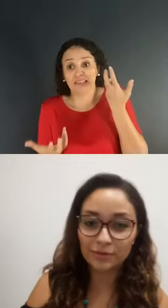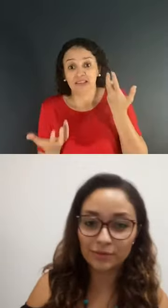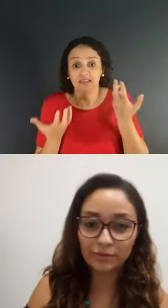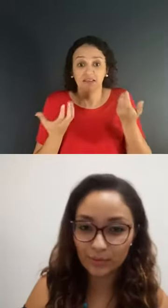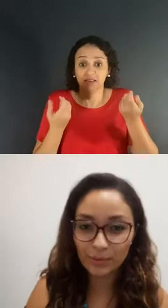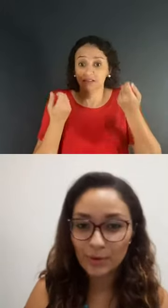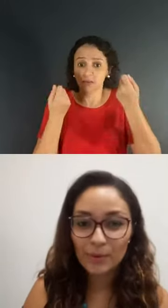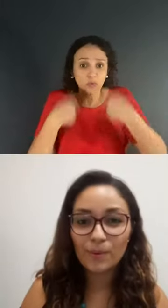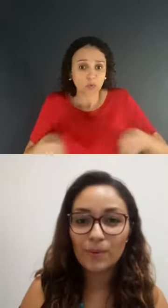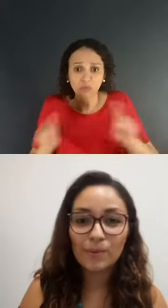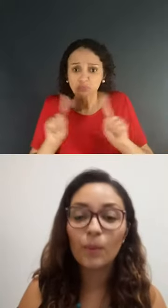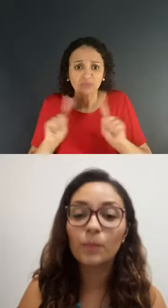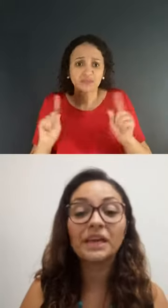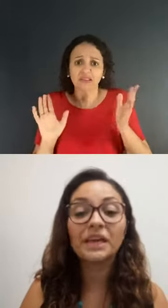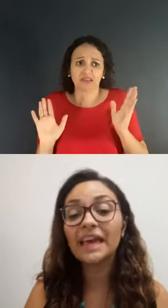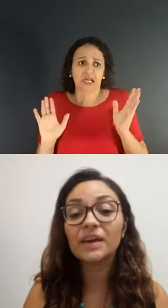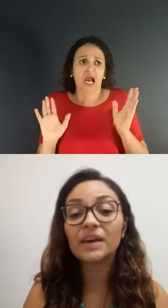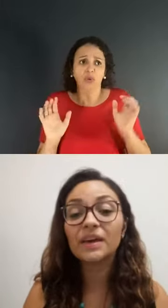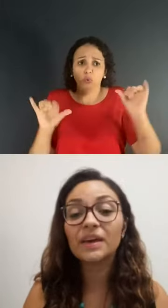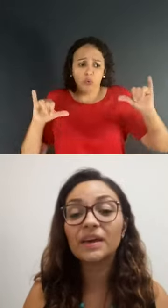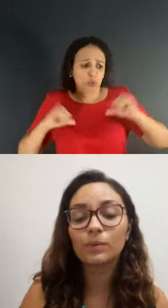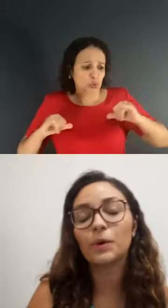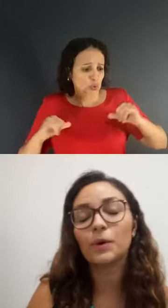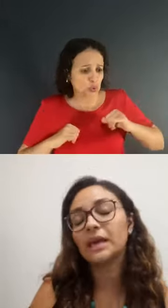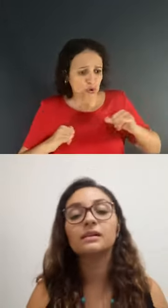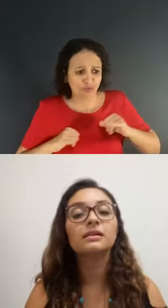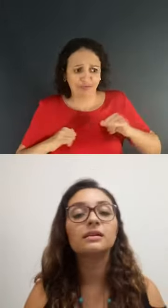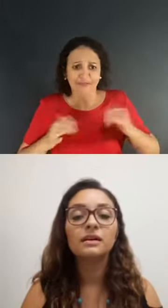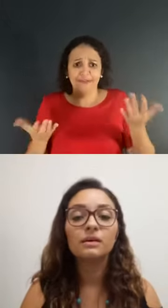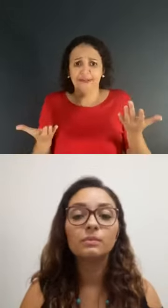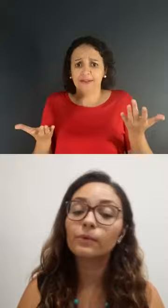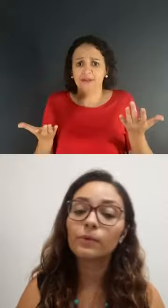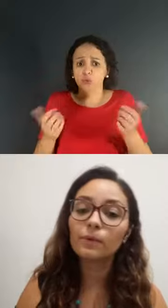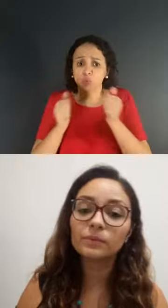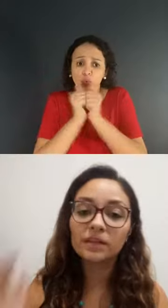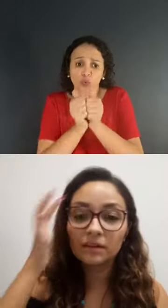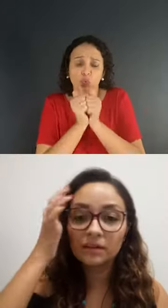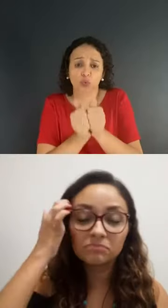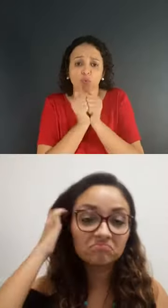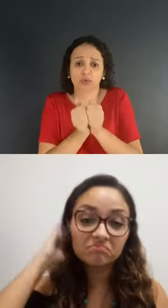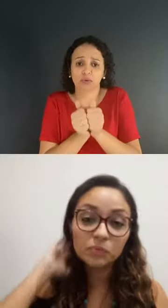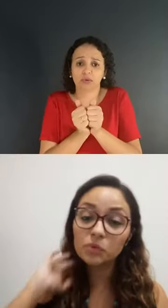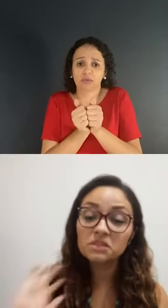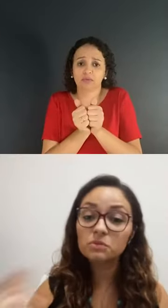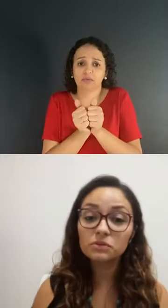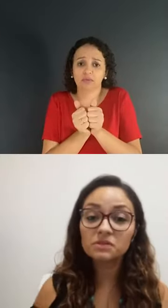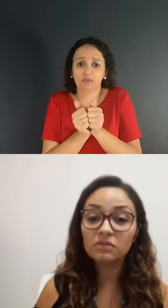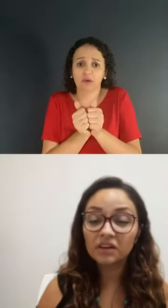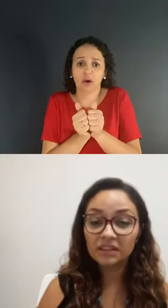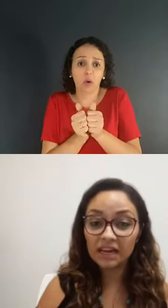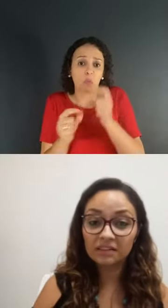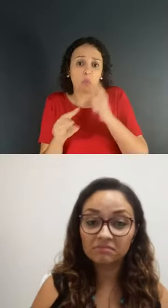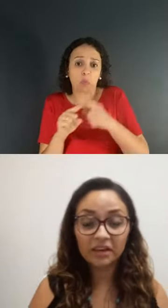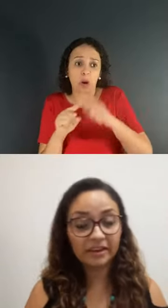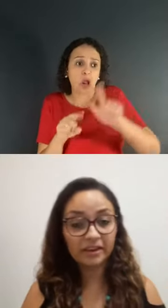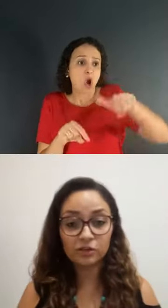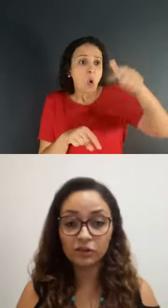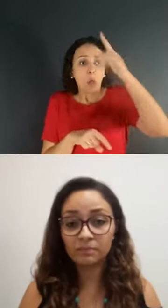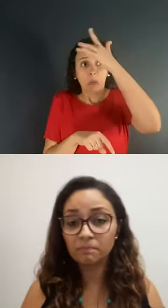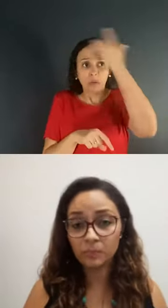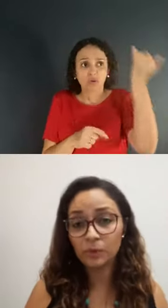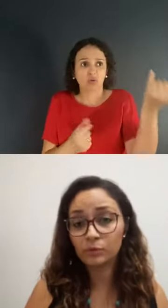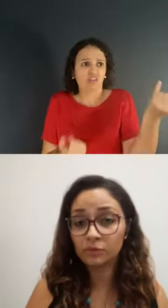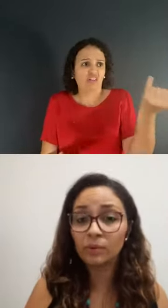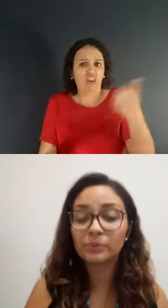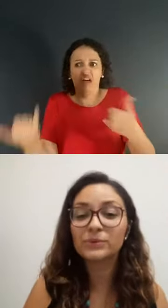ficar sofrendo com um companheiro, uma companheira, por conta do que as pessoas vão falar, da